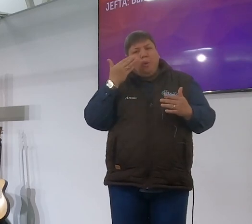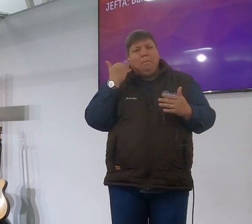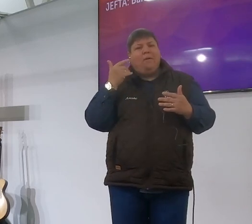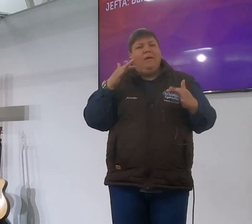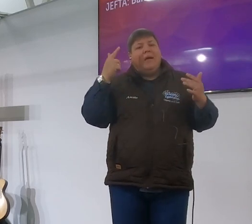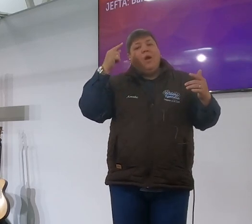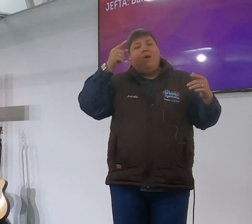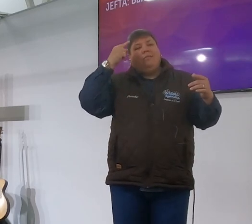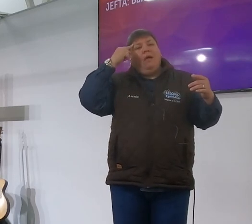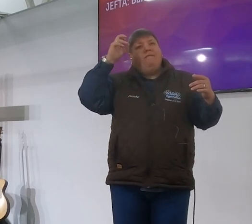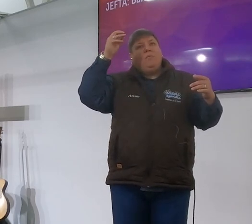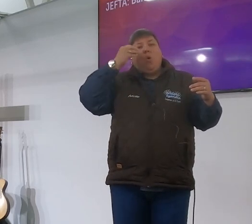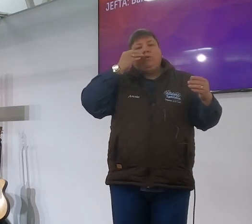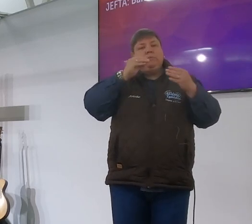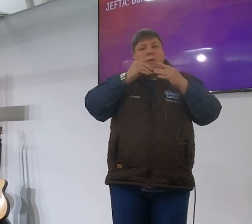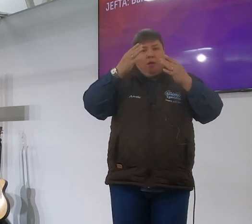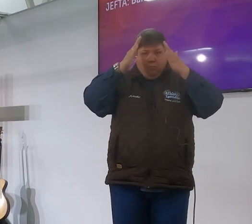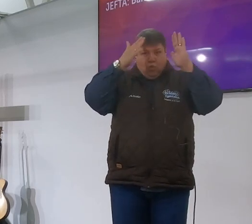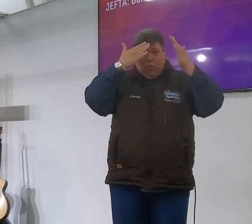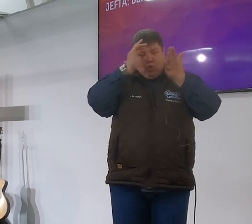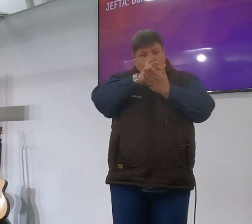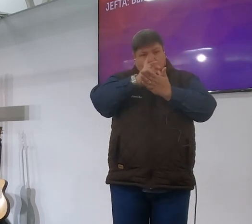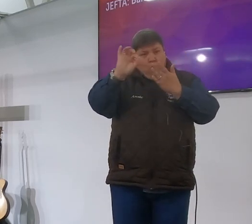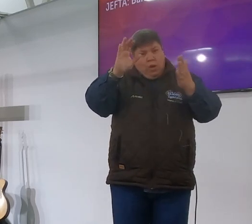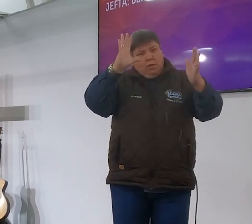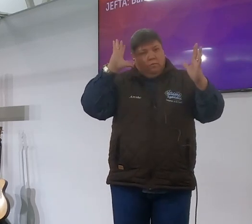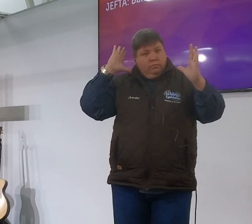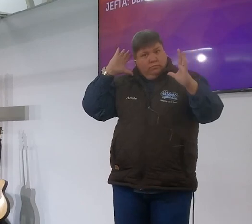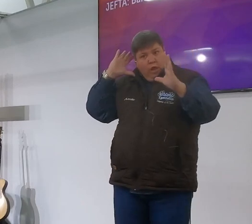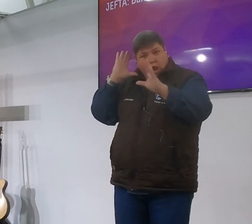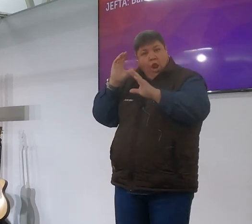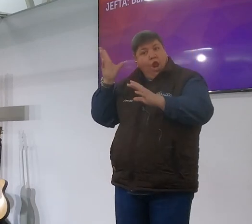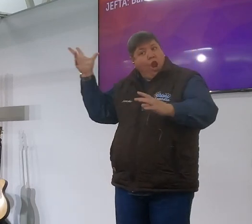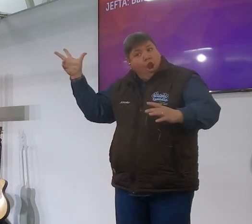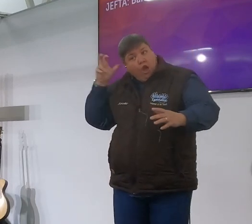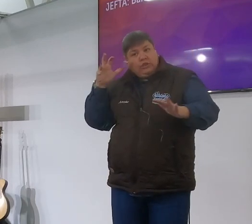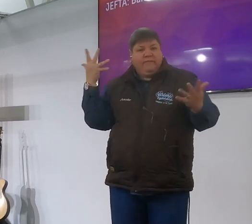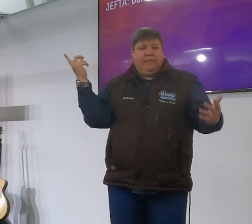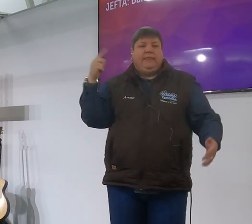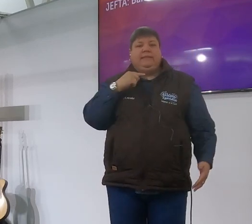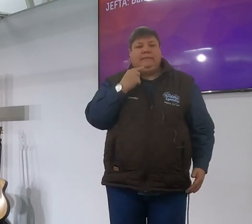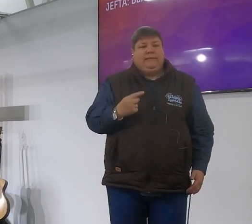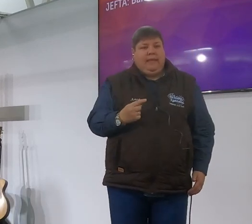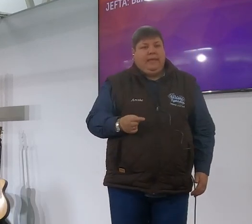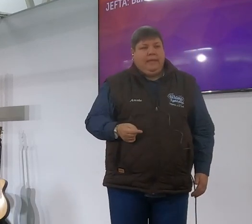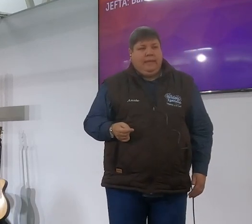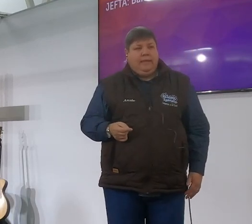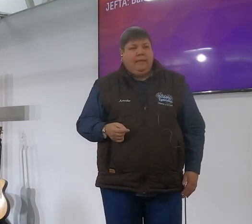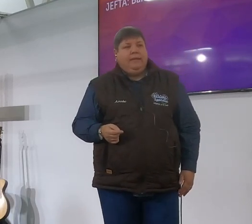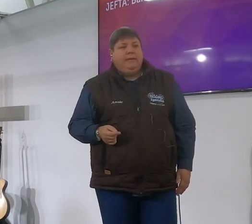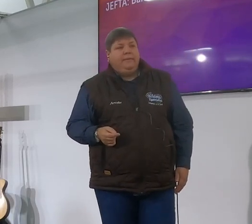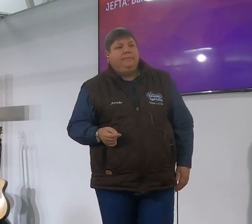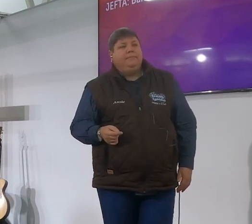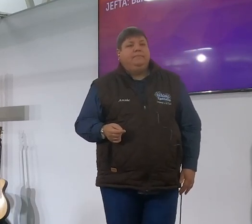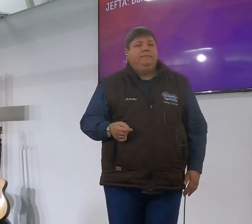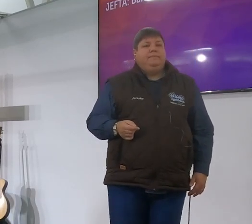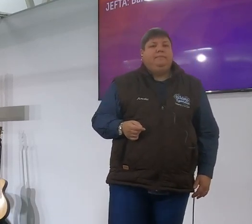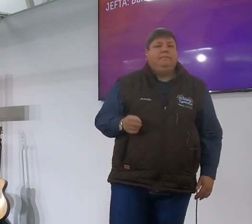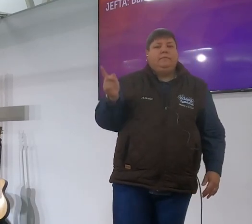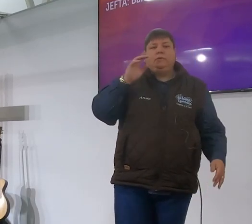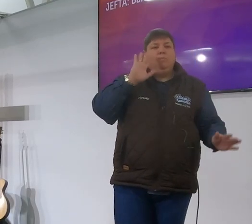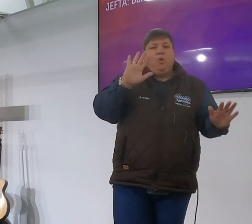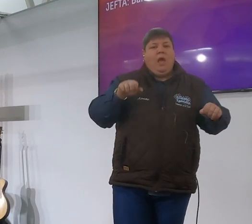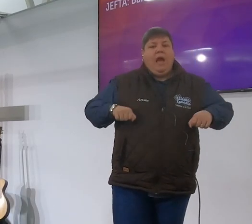wat jy bezig is om te maak dames of ek weet die mans jy dink aan wat jy vanmiddag gaan doen jy moet nog ek weet nie gras ne ek weet nie wat jy moet nie gras ne op die sondag ne